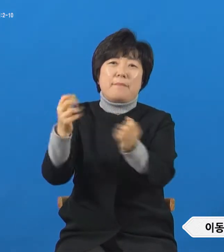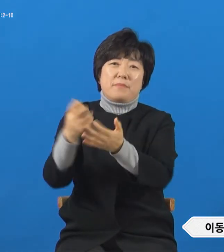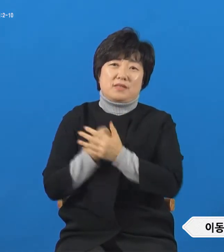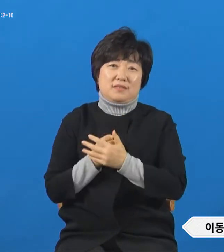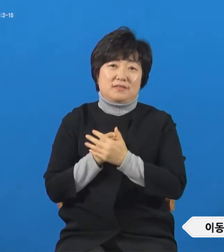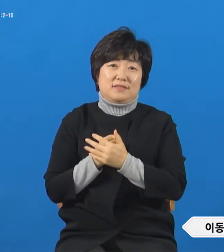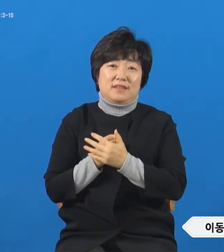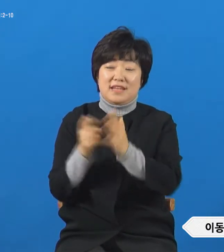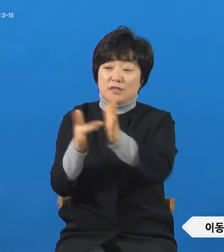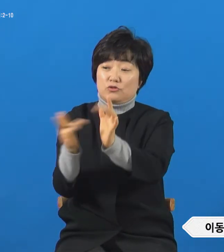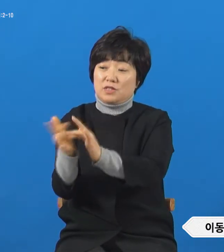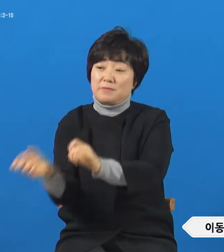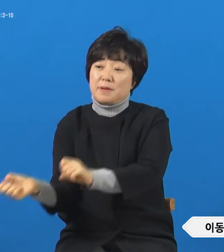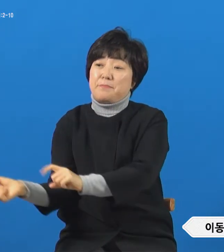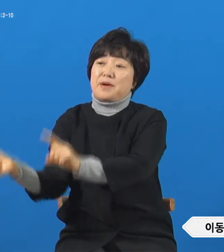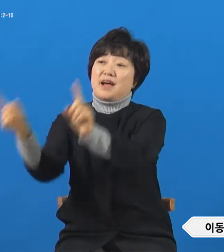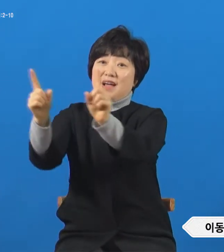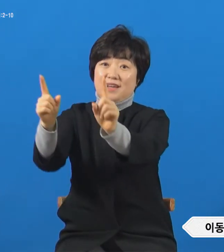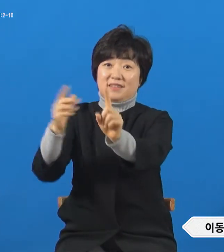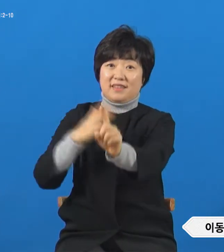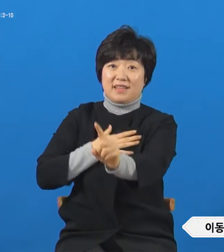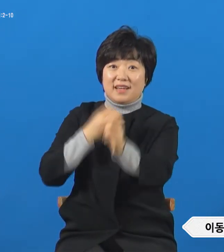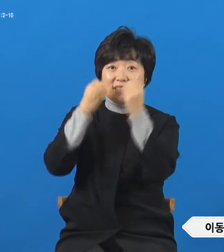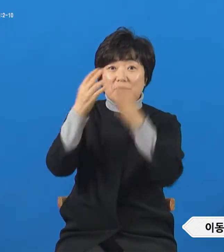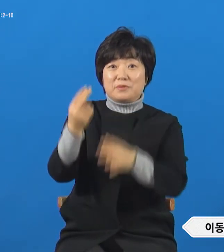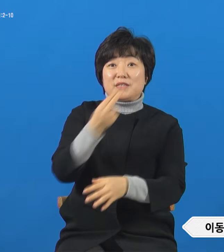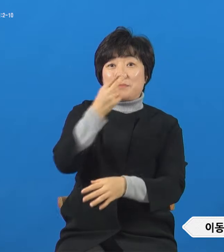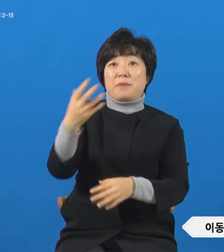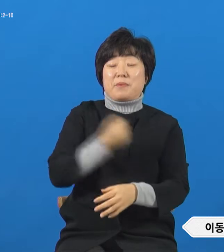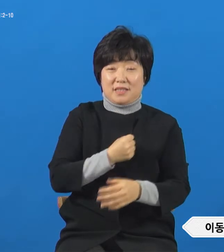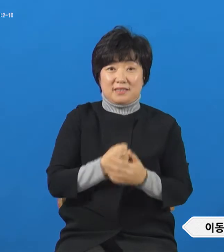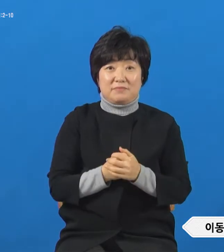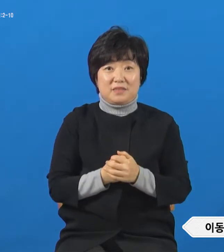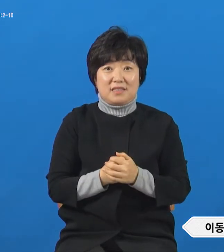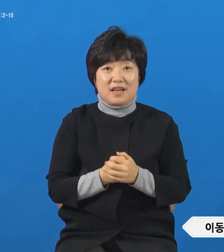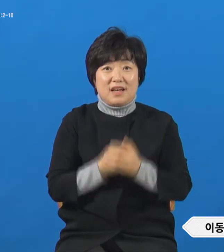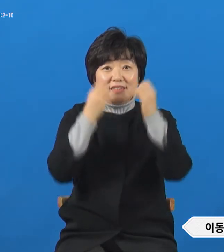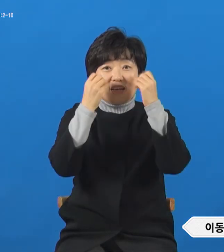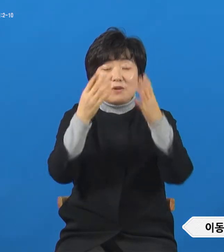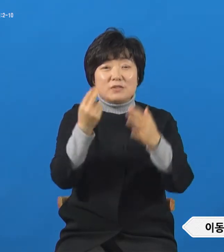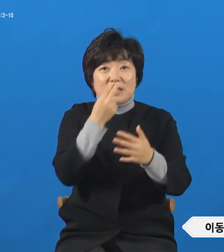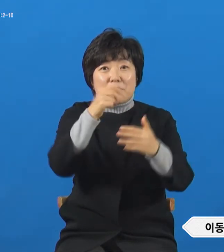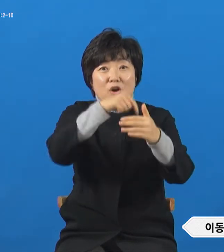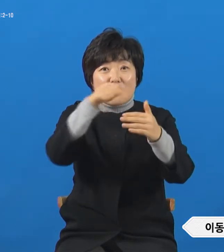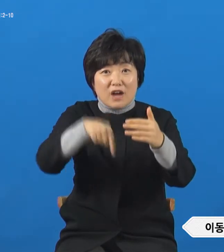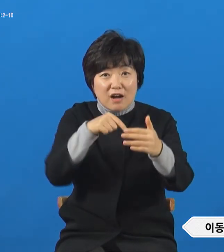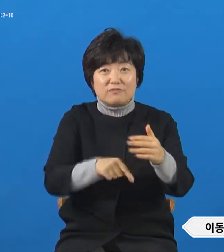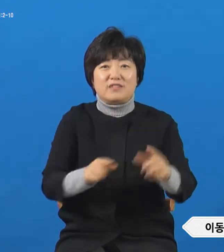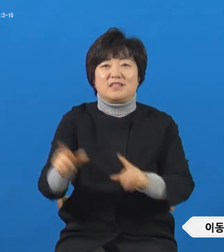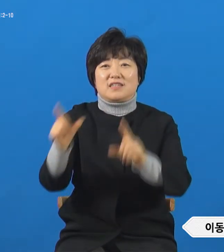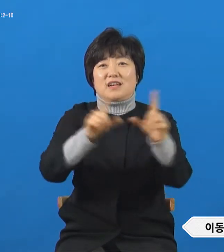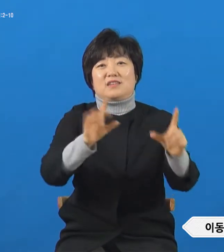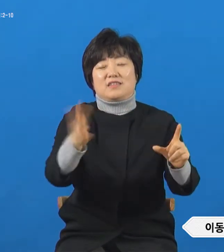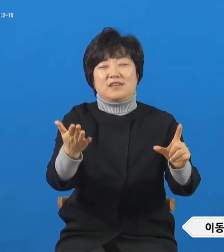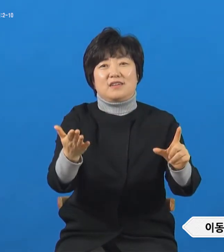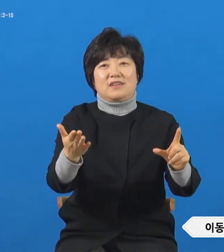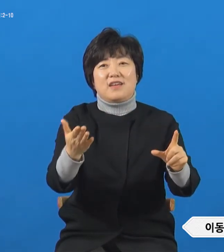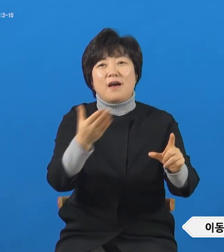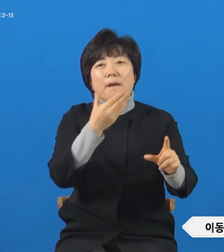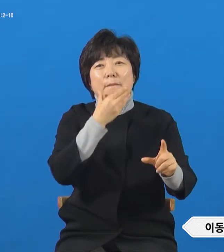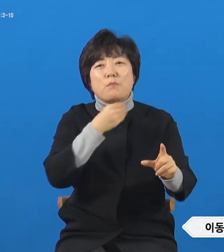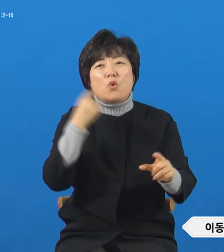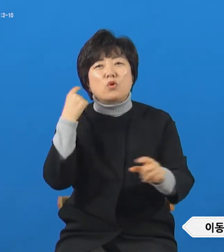예수님 부활하셨습니다. 그가 다시 살아나심으로 새 생명을 주셨습니다. 그래서 우리는 새로운 생명 가운데 살게 되었습니다.